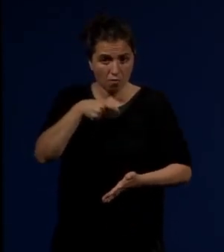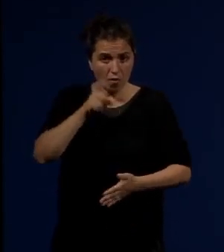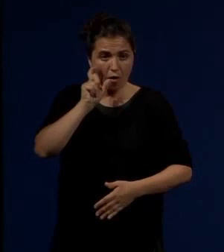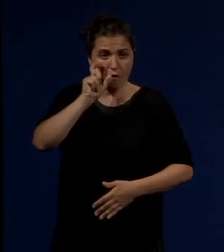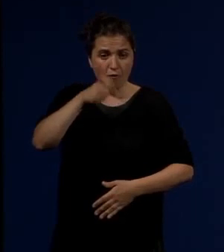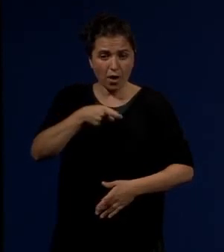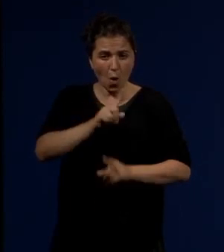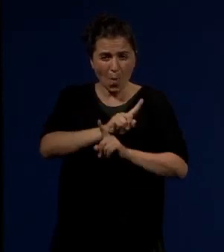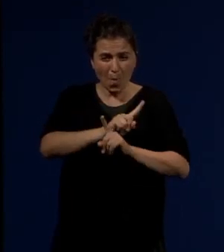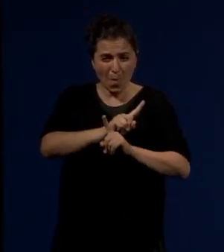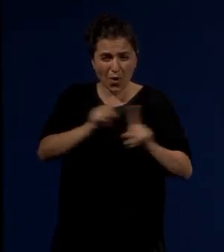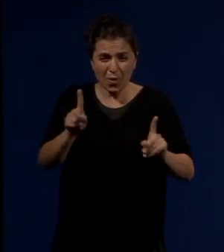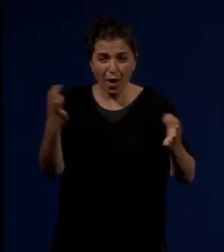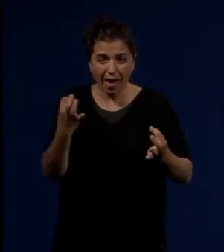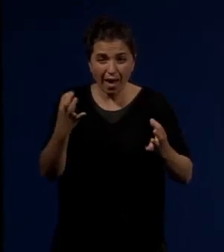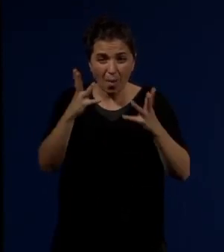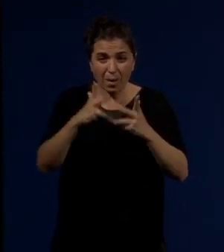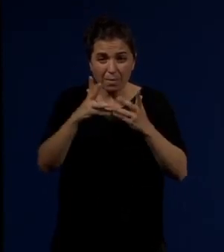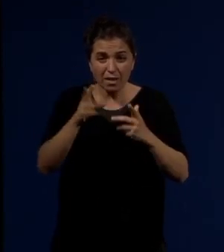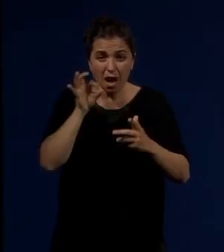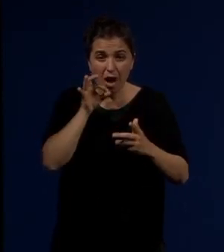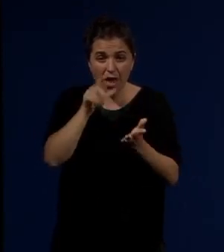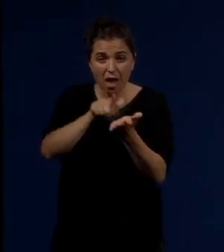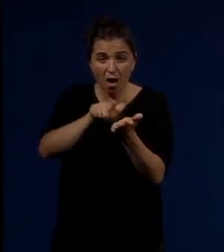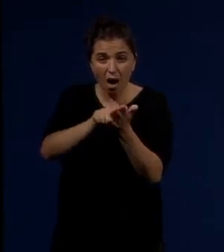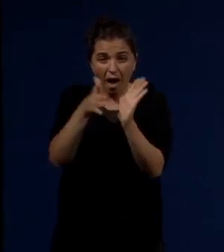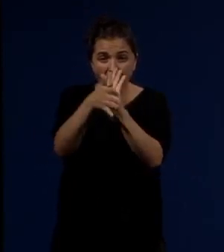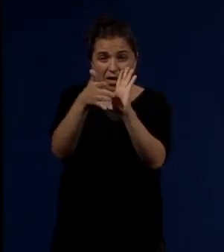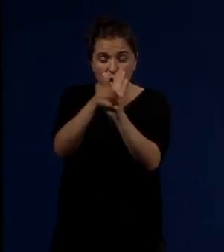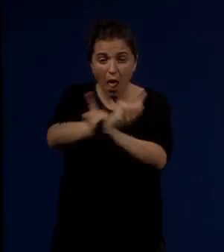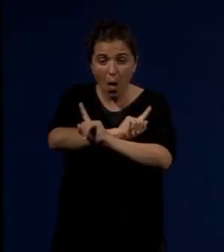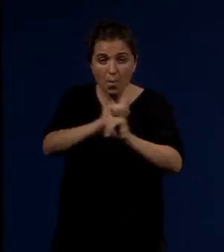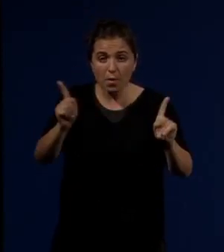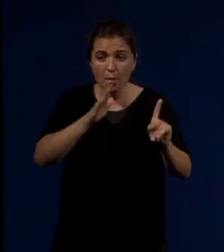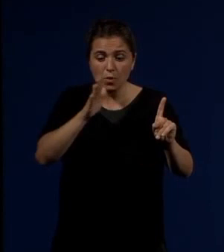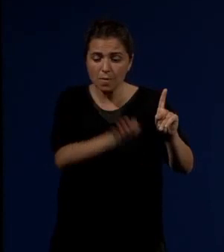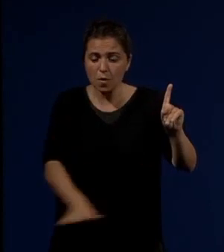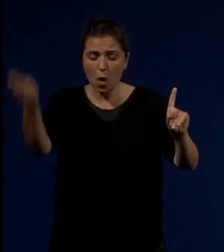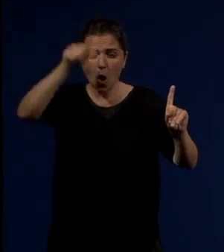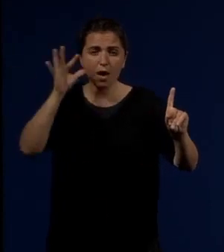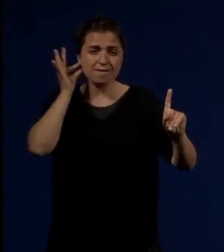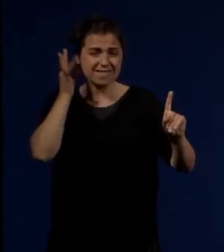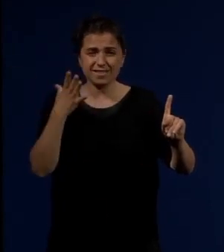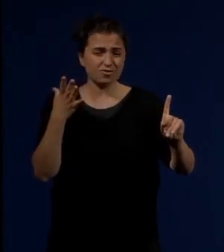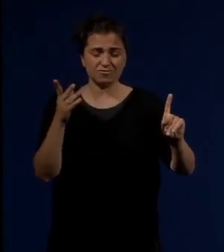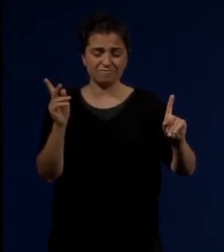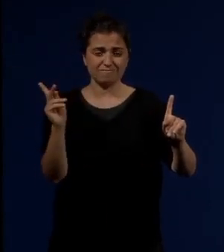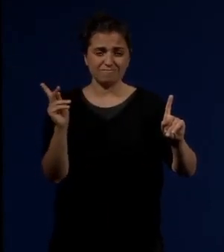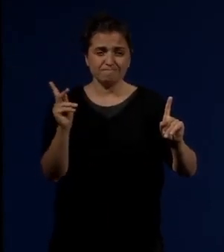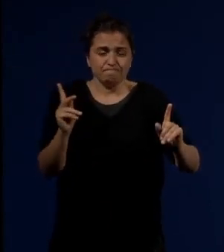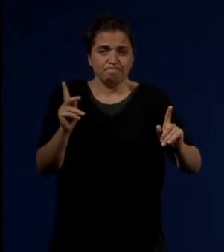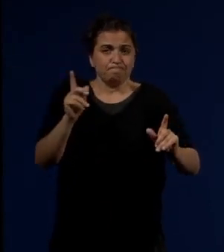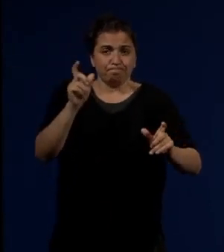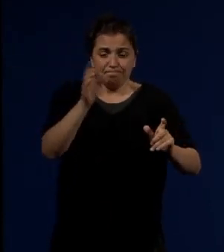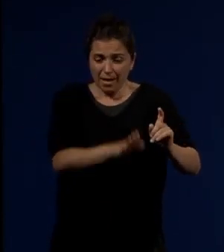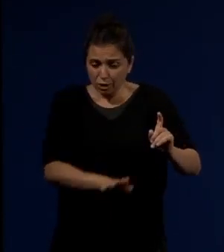prohibiu explicar as matemáticas en galego para que as nosas nenas e os nosos nenos non puidesen aprender a nosa lingua, para que as nosas Luisas, os nosos Xés,